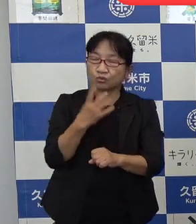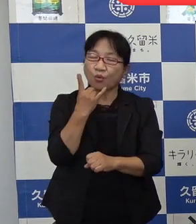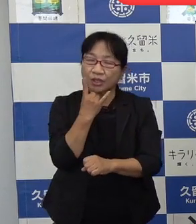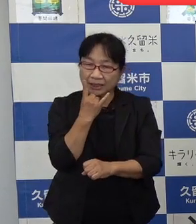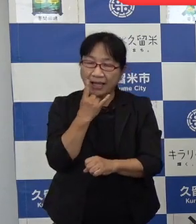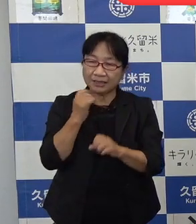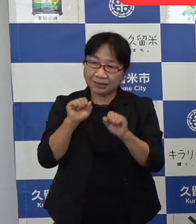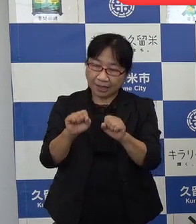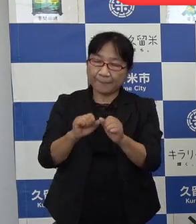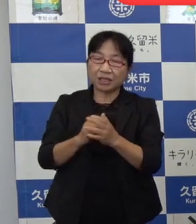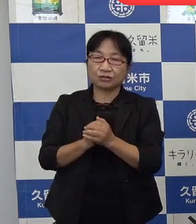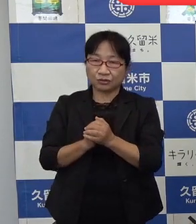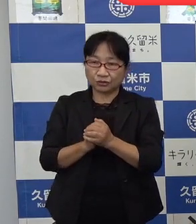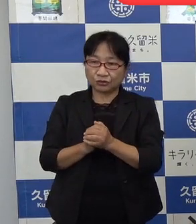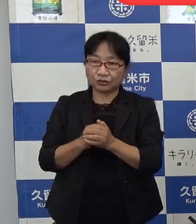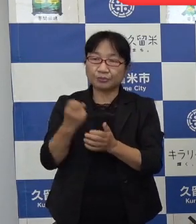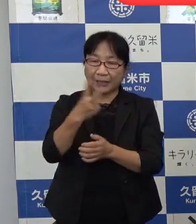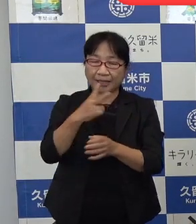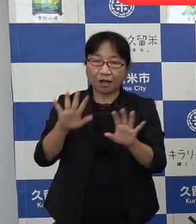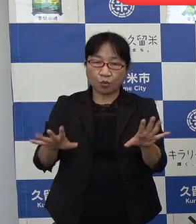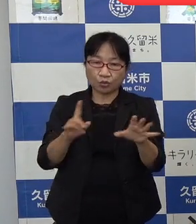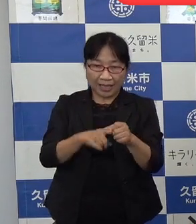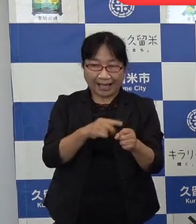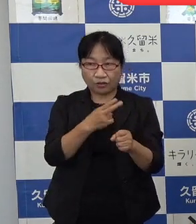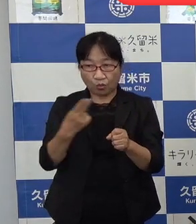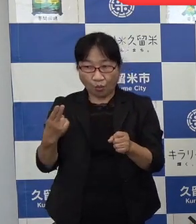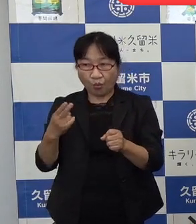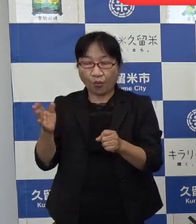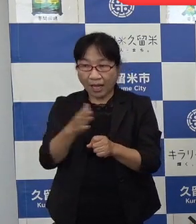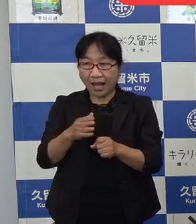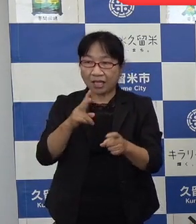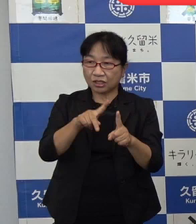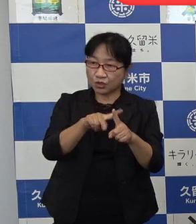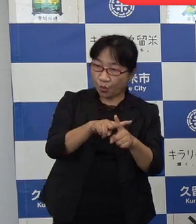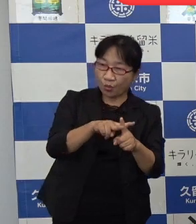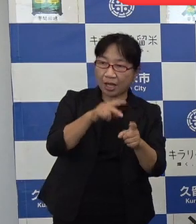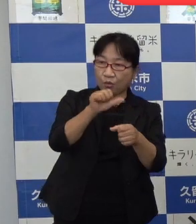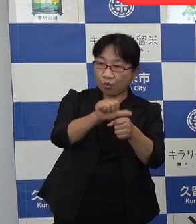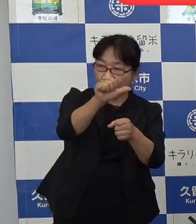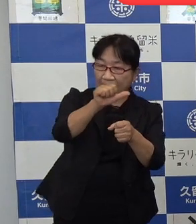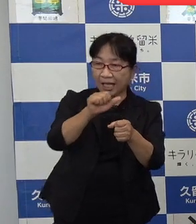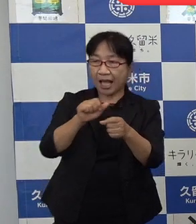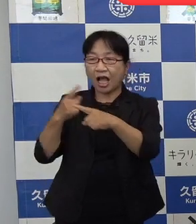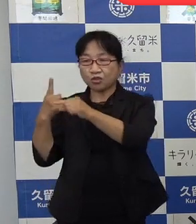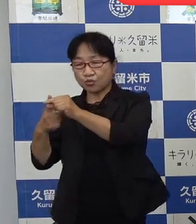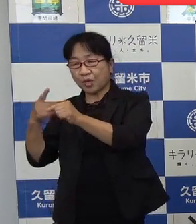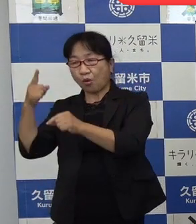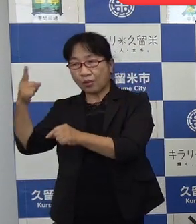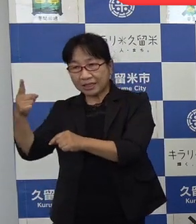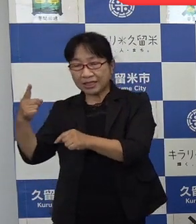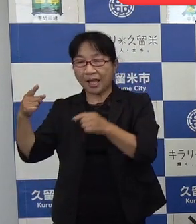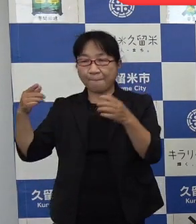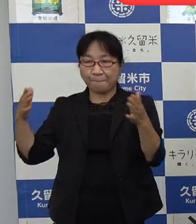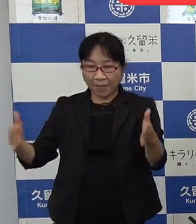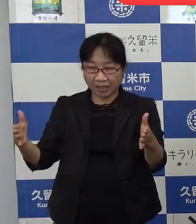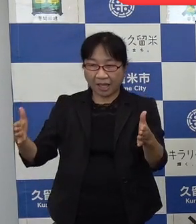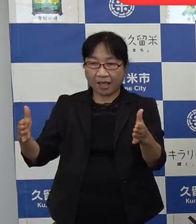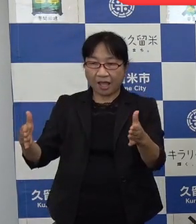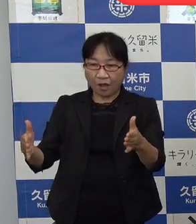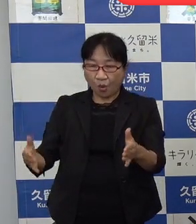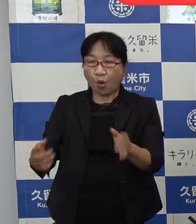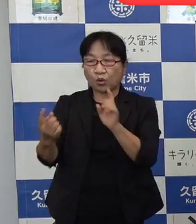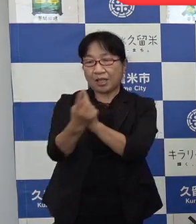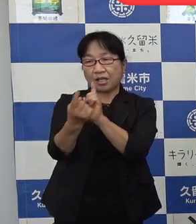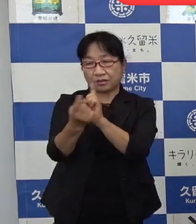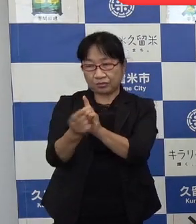。また今年度より小学校5年から中学校1年までを対象としたネ